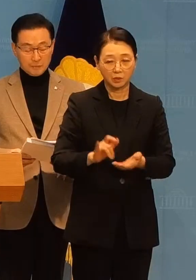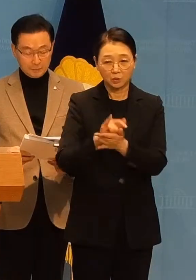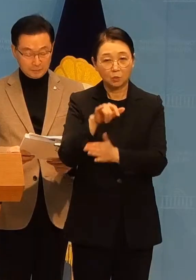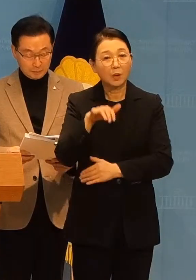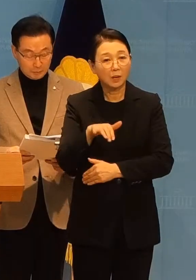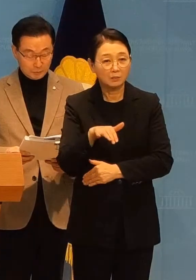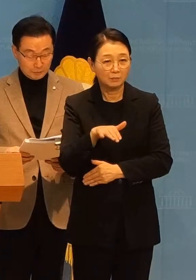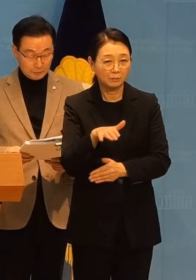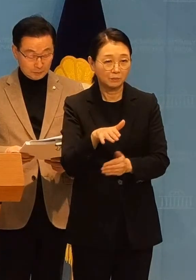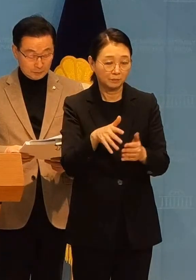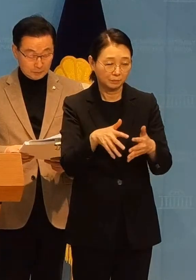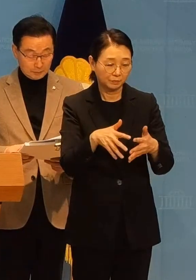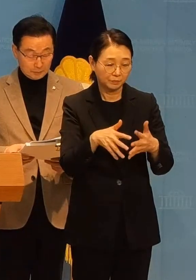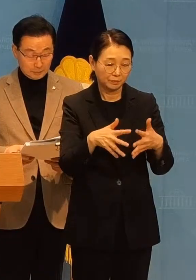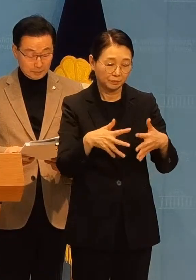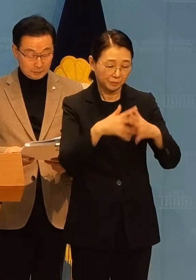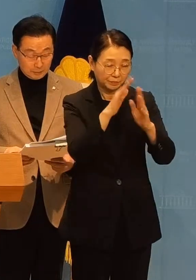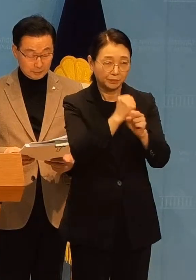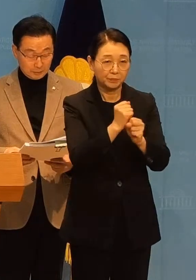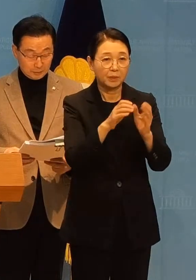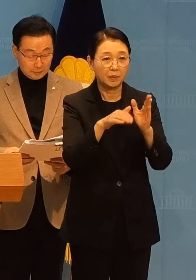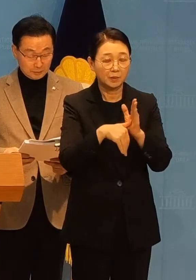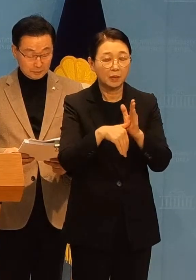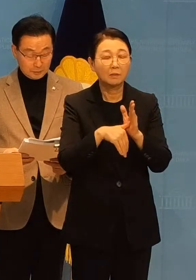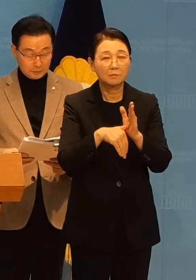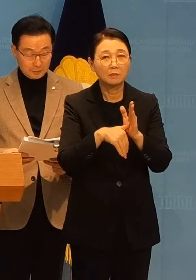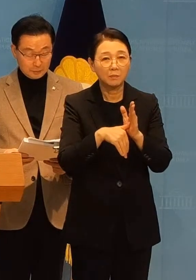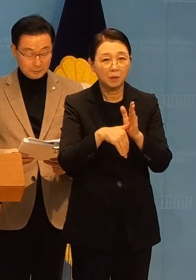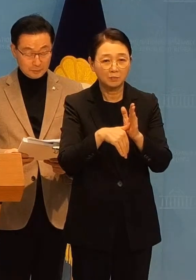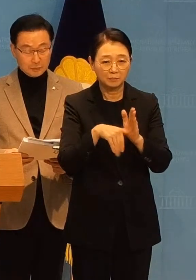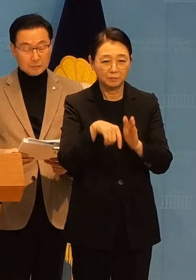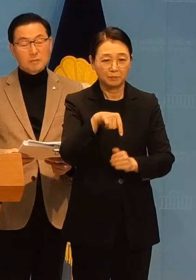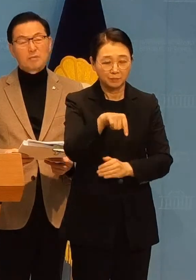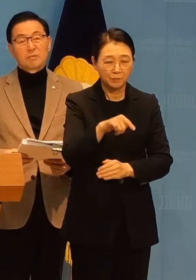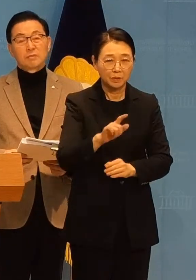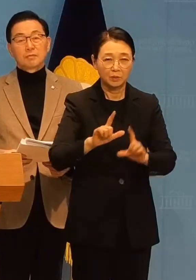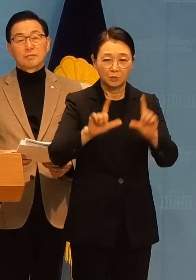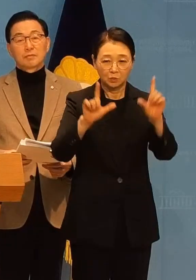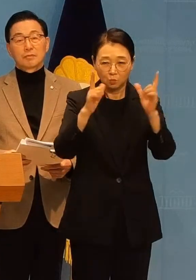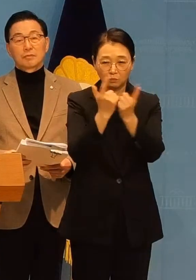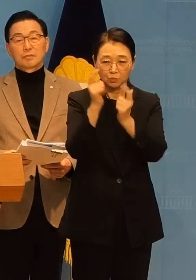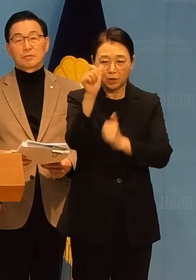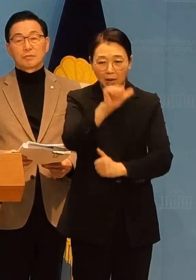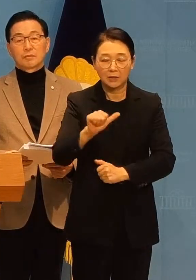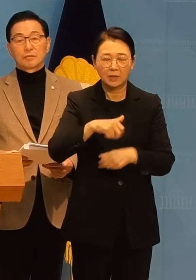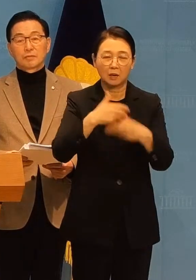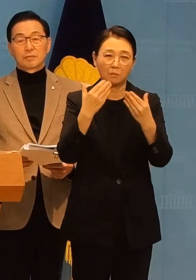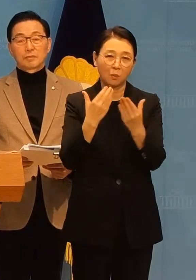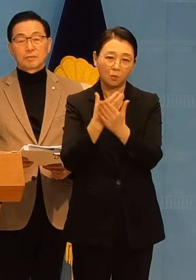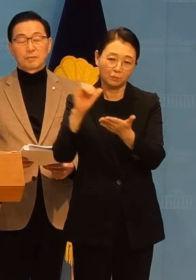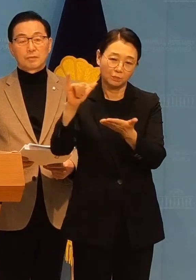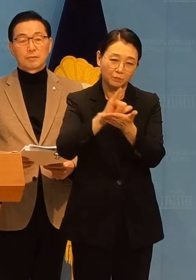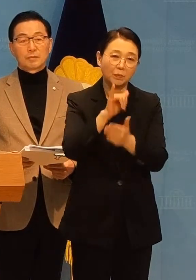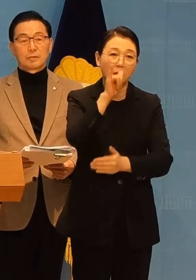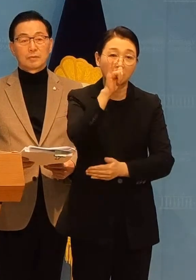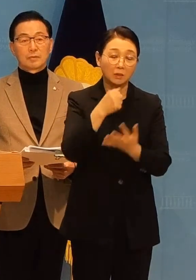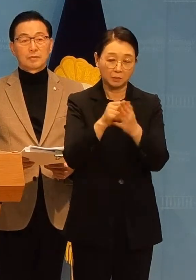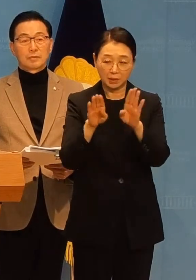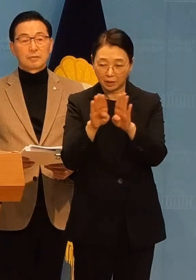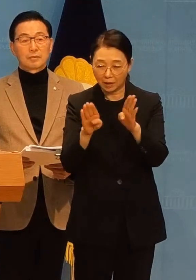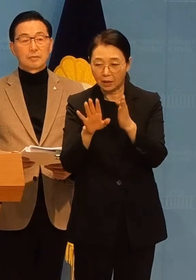착공 당시에 동부가 전쟁기지로 불리면서 온 국민의 기대를 모은 만큼 개항 시기를 충분히 예측